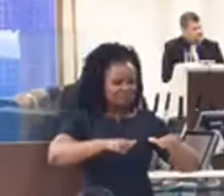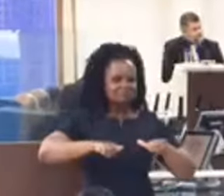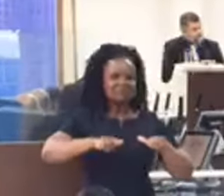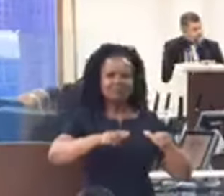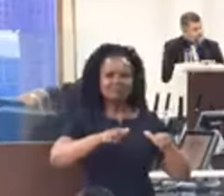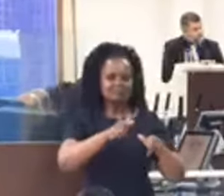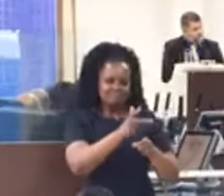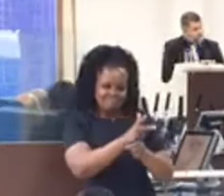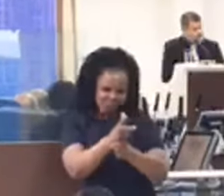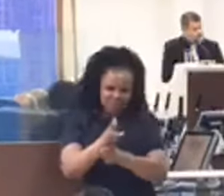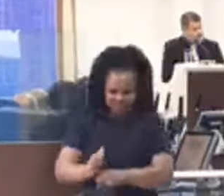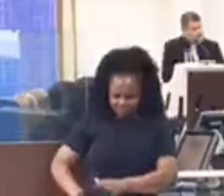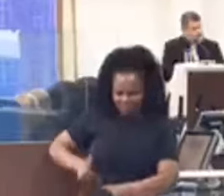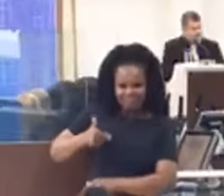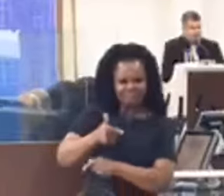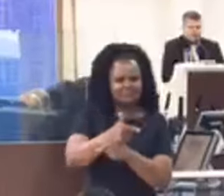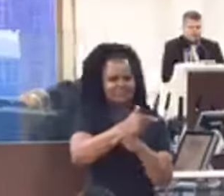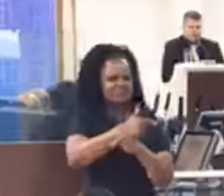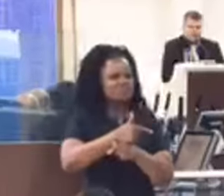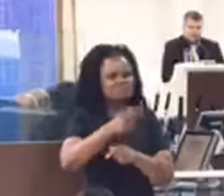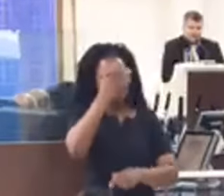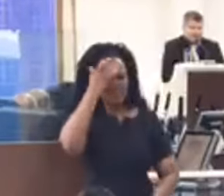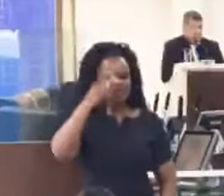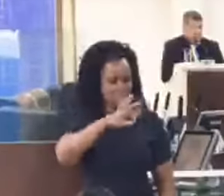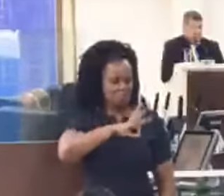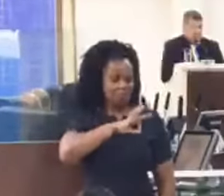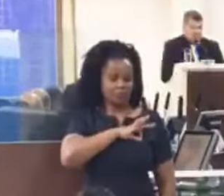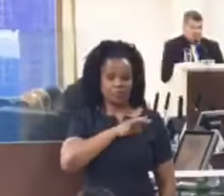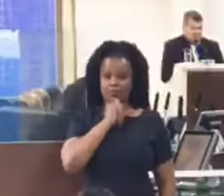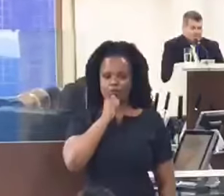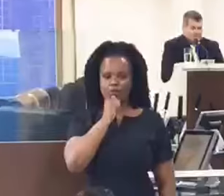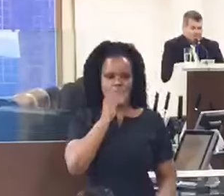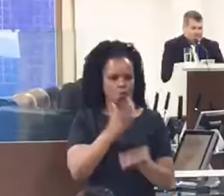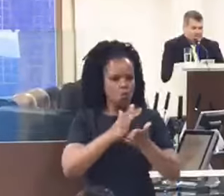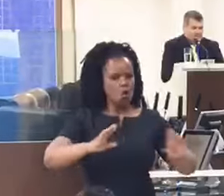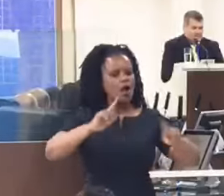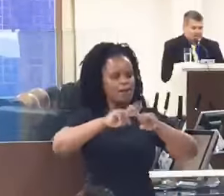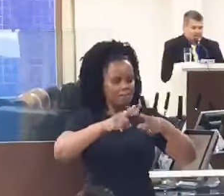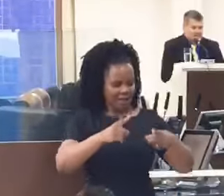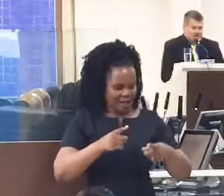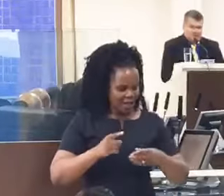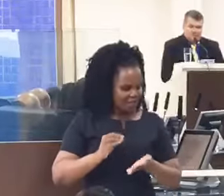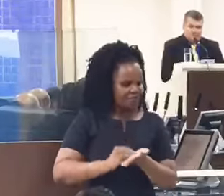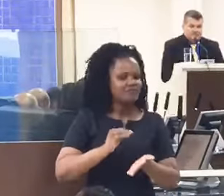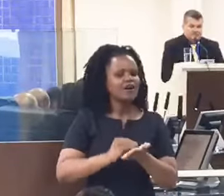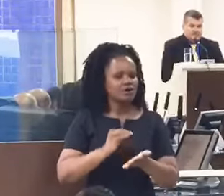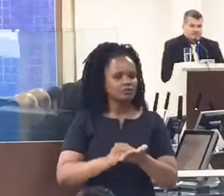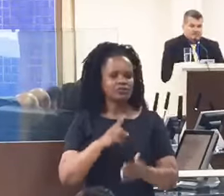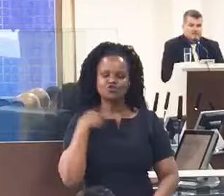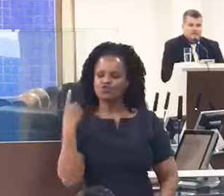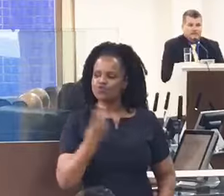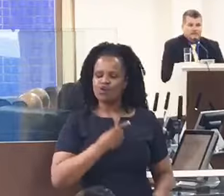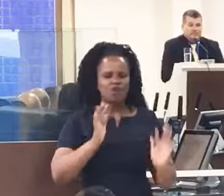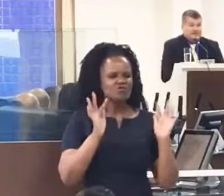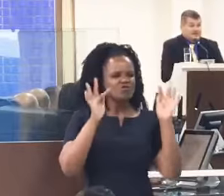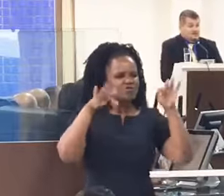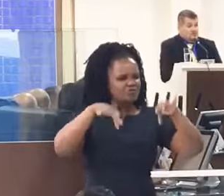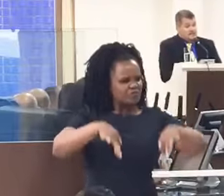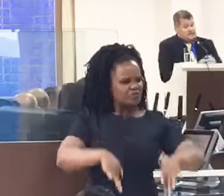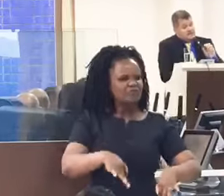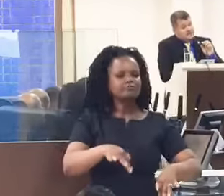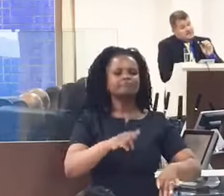a valorização do profissional também, que ainda não finalizou, mas vai finalizar, e fechar assim com chave de ouro também a